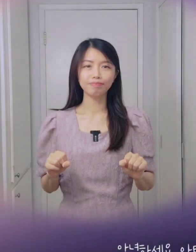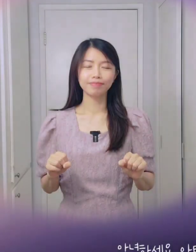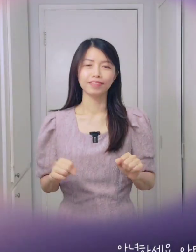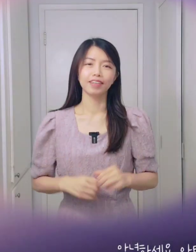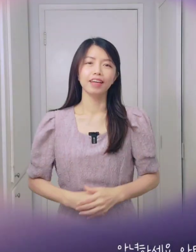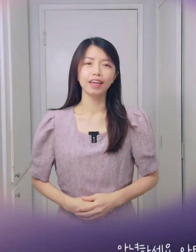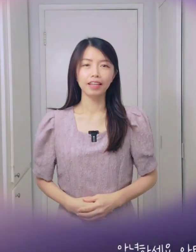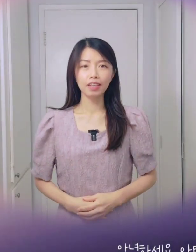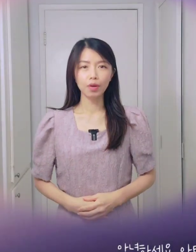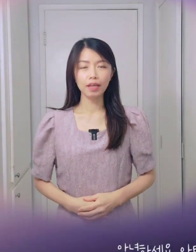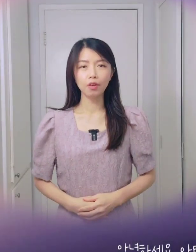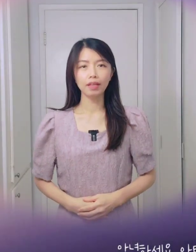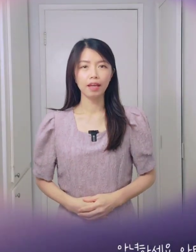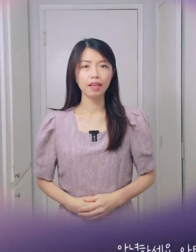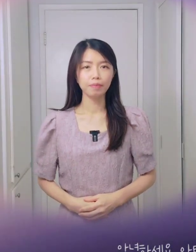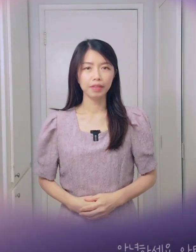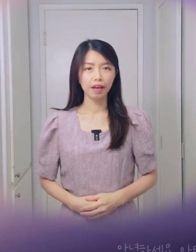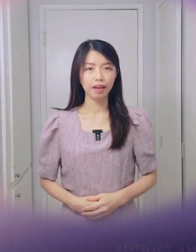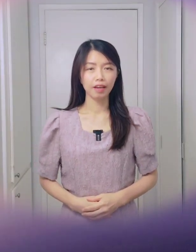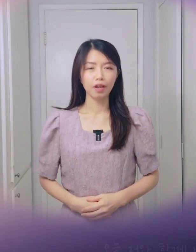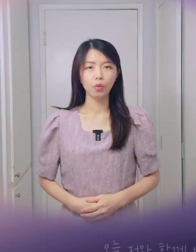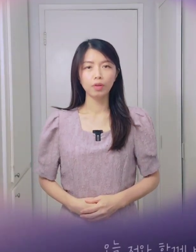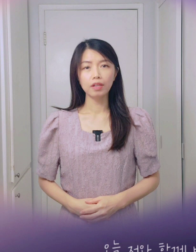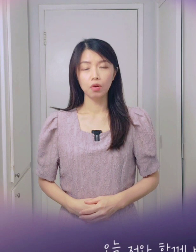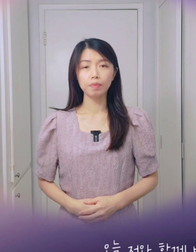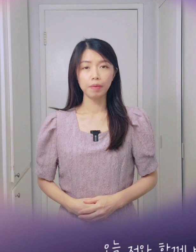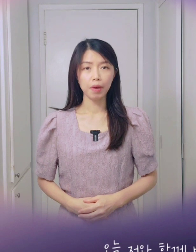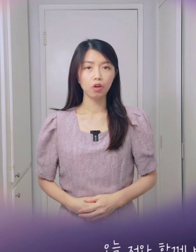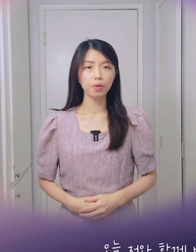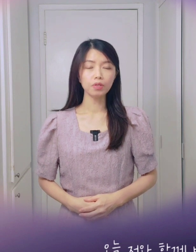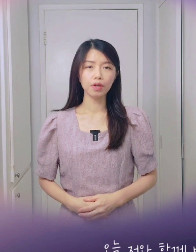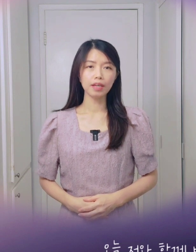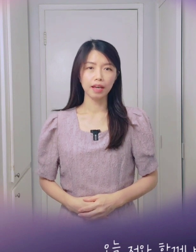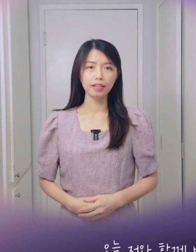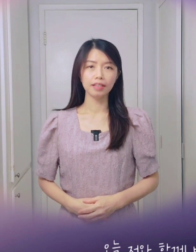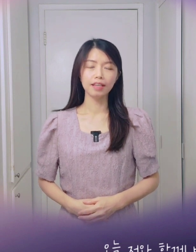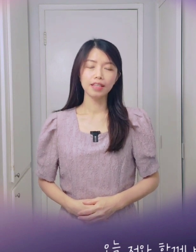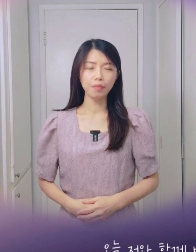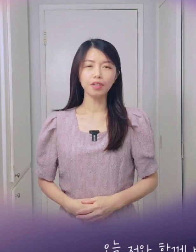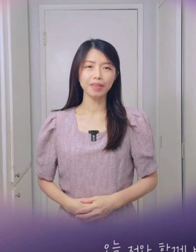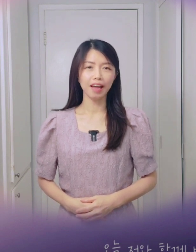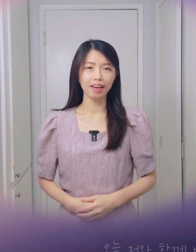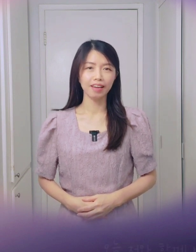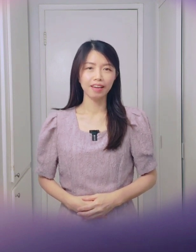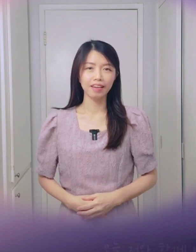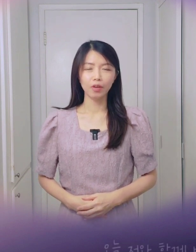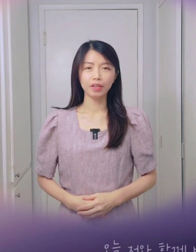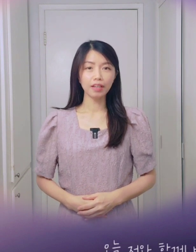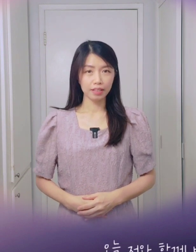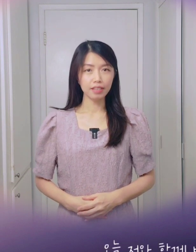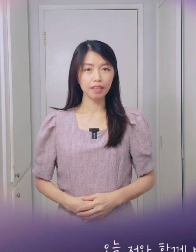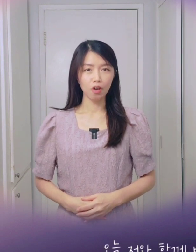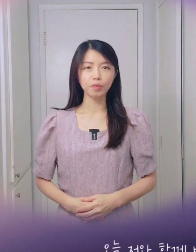안녕하세요. 아티조아 채널의 다이앤입니다. 오늘 저와 함께 배워볼 수어 찬양은 사명입니다.